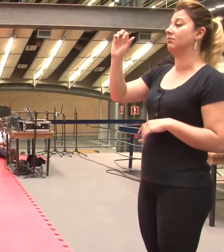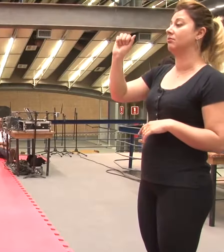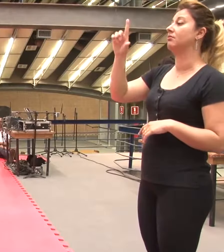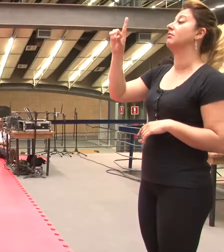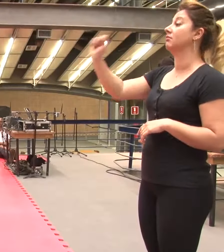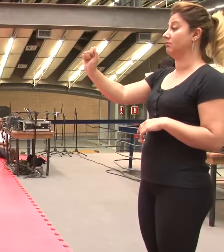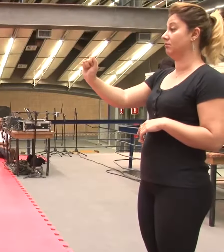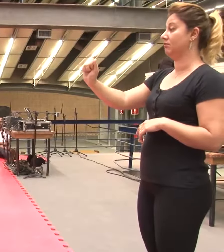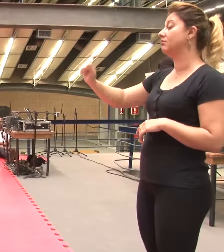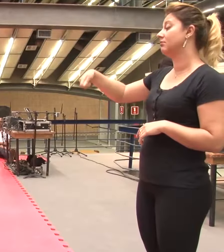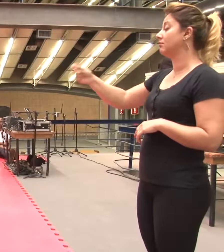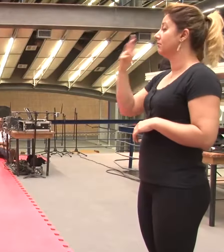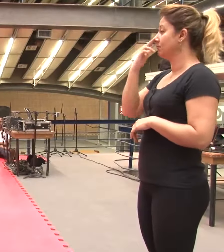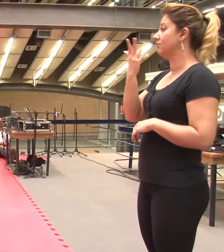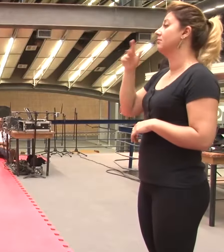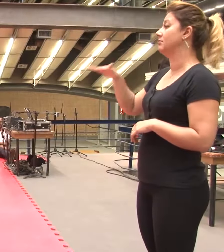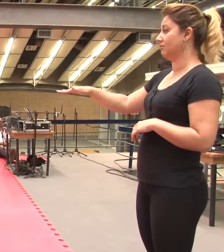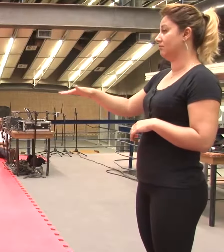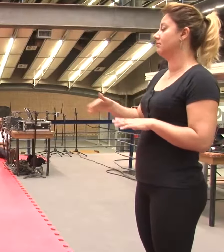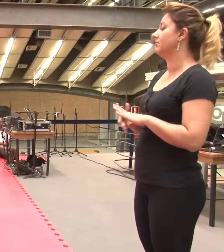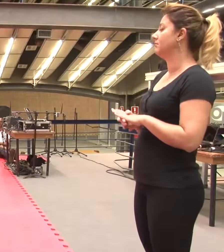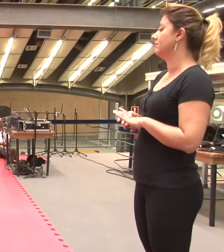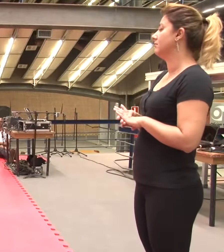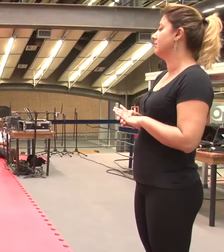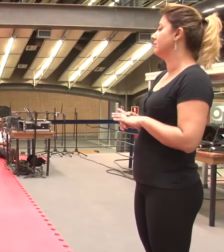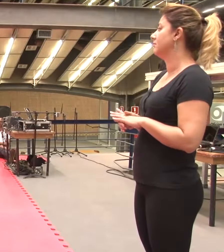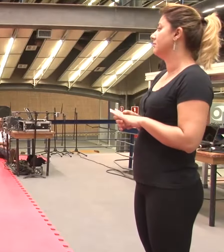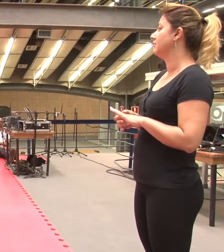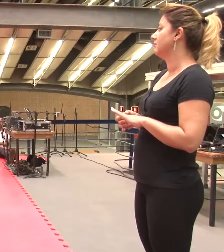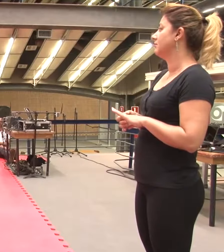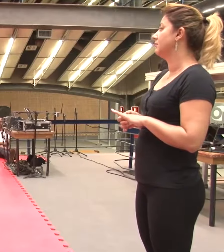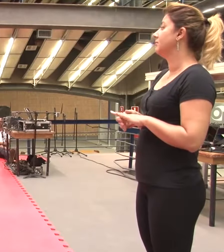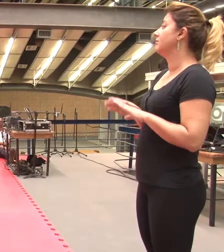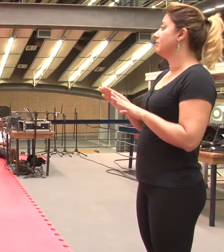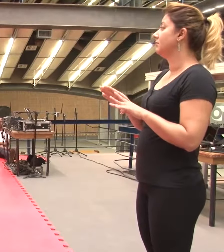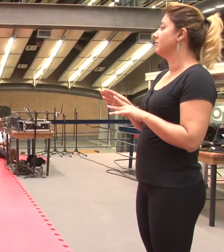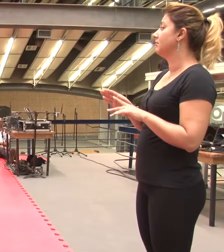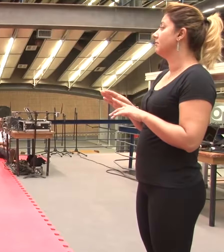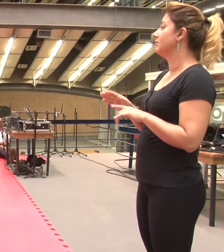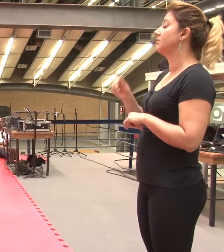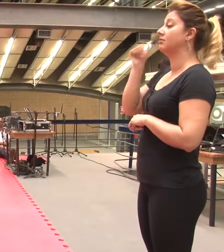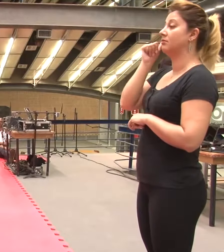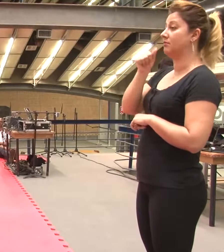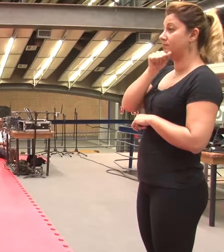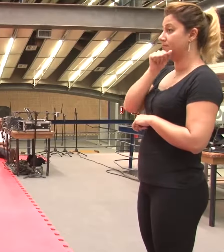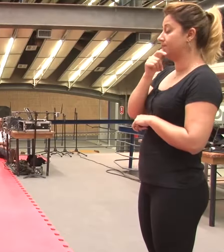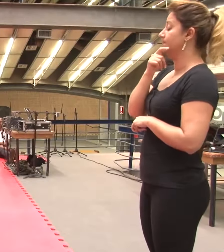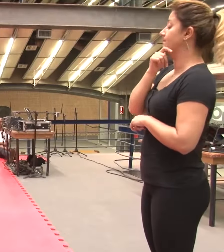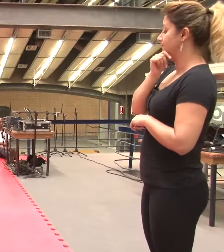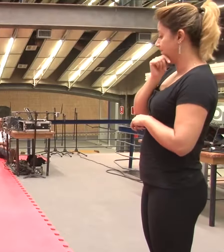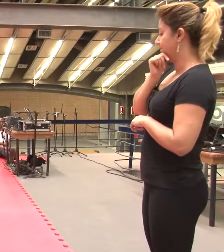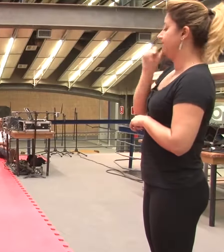Perguntou a velha, um grito arrancado do fundo da alma. A rapariga meneou a cabeça